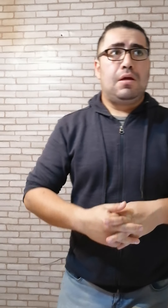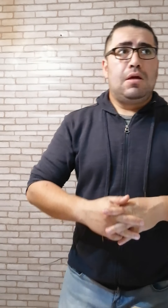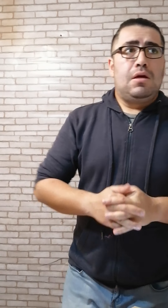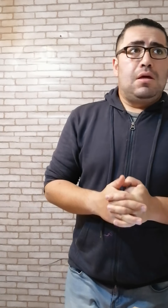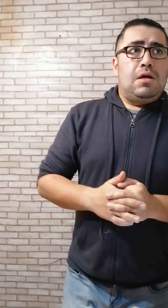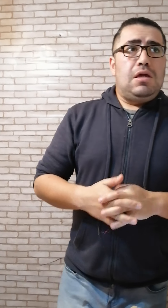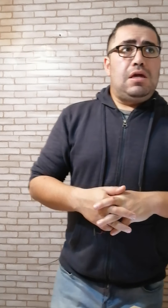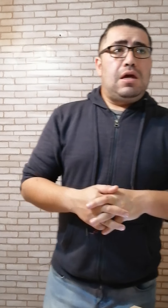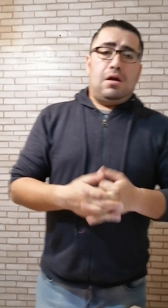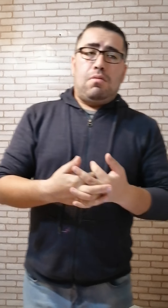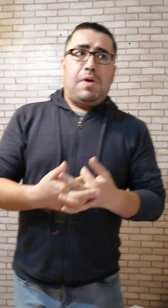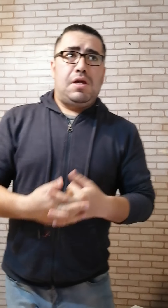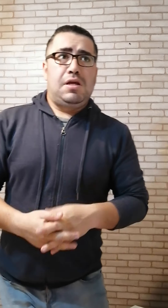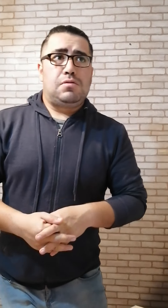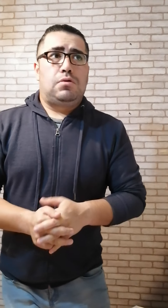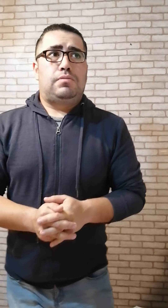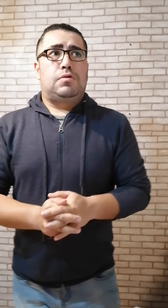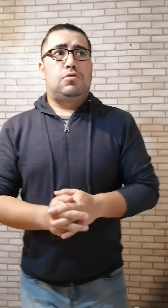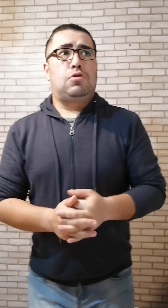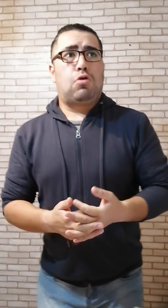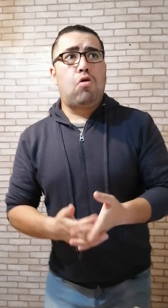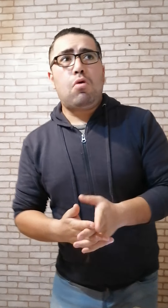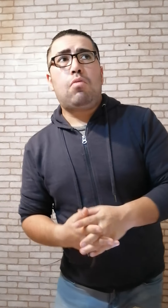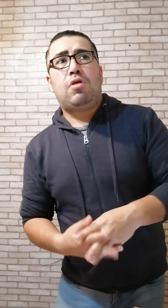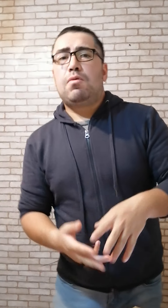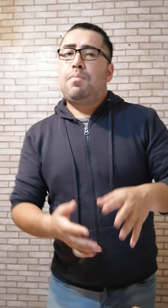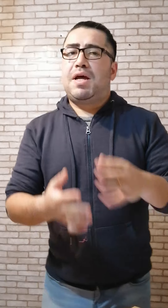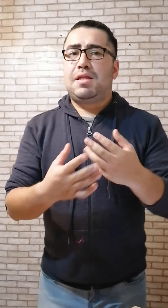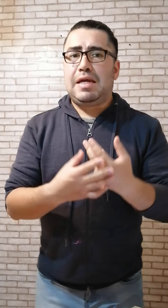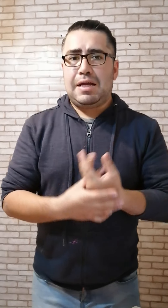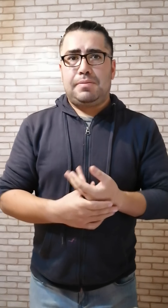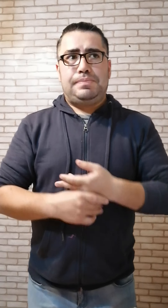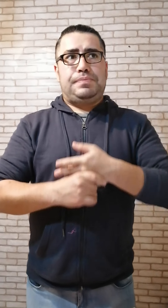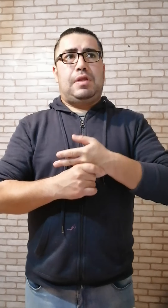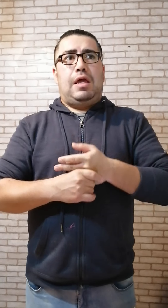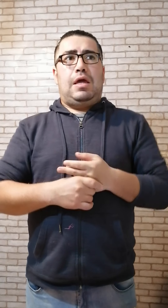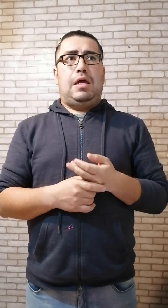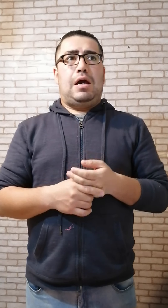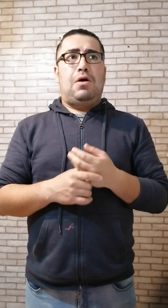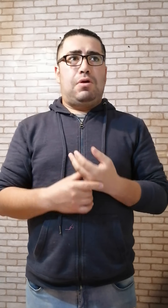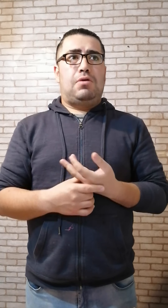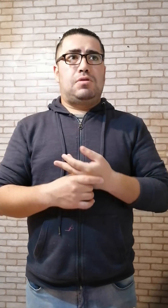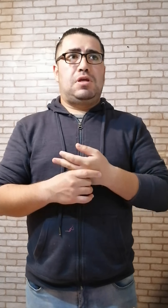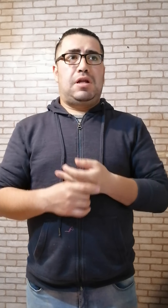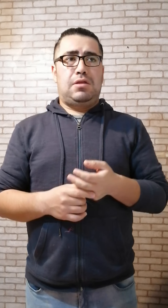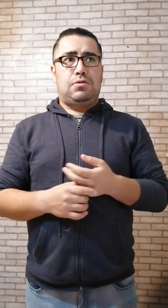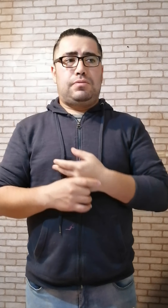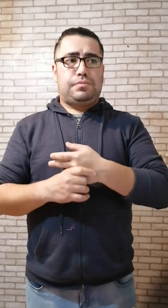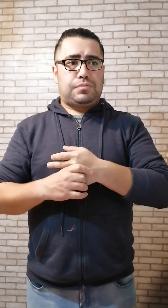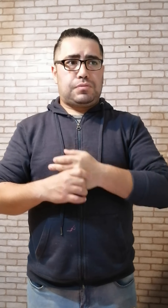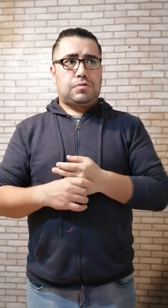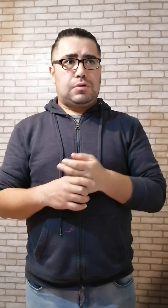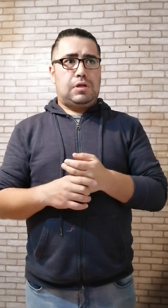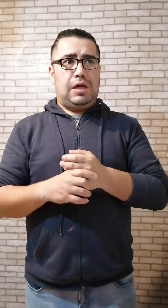y el compañerismo nosotros como lo podemos practicar que ahora considerando que